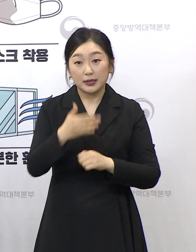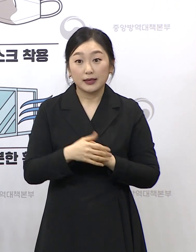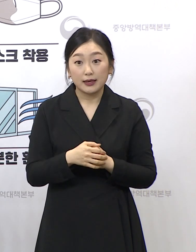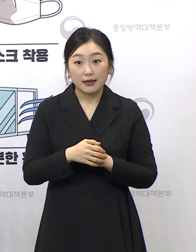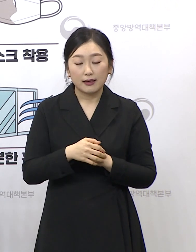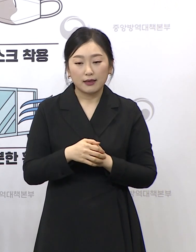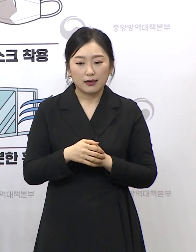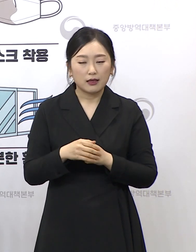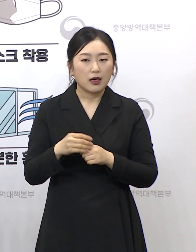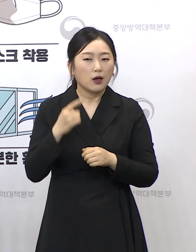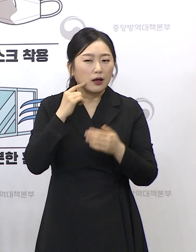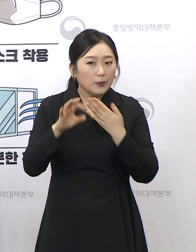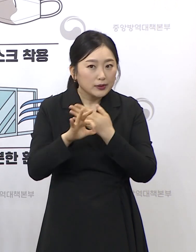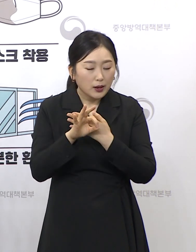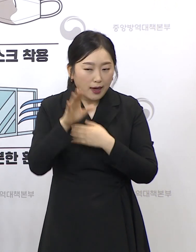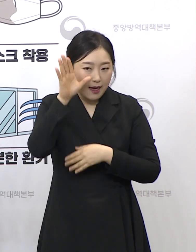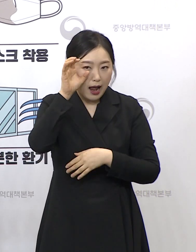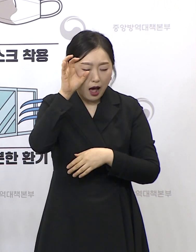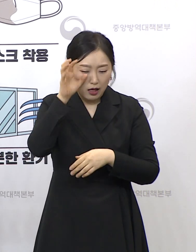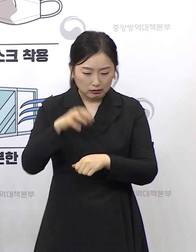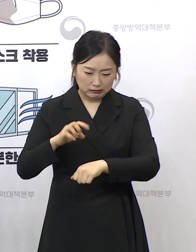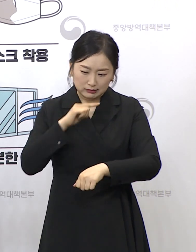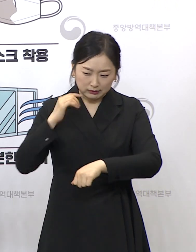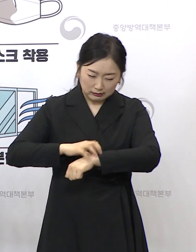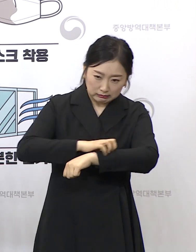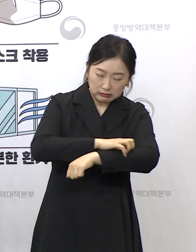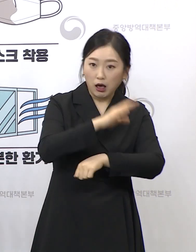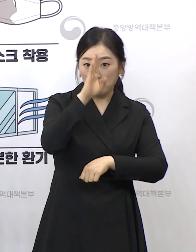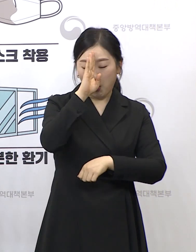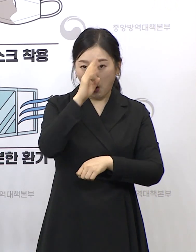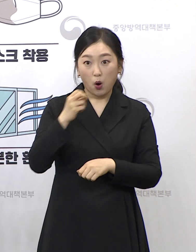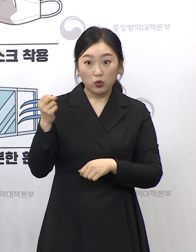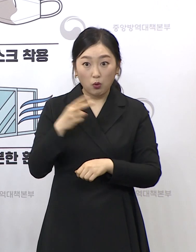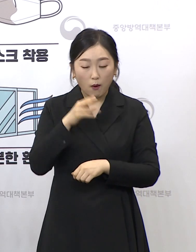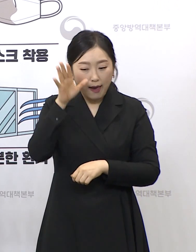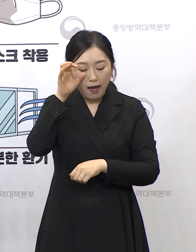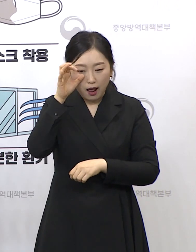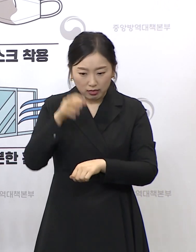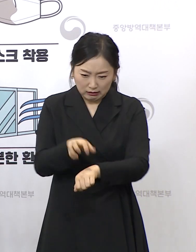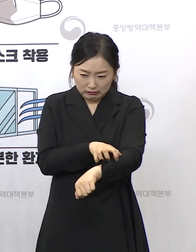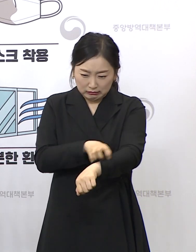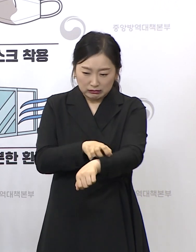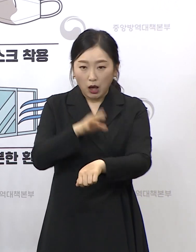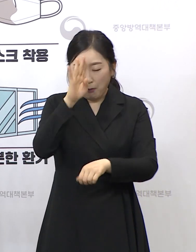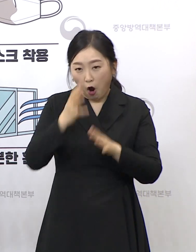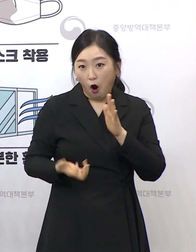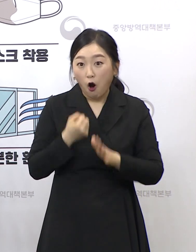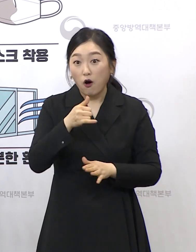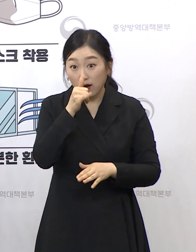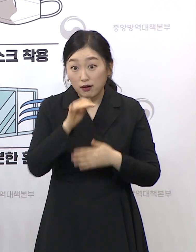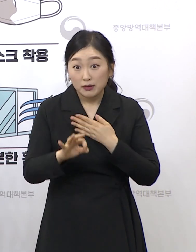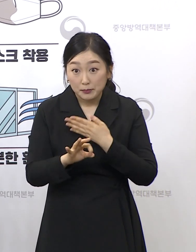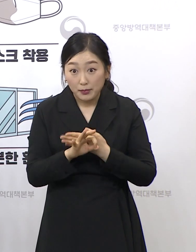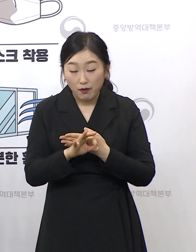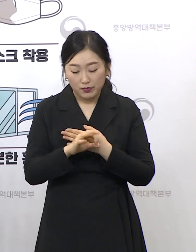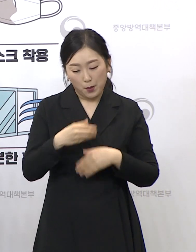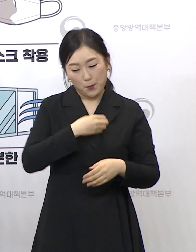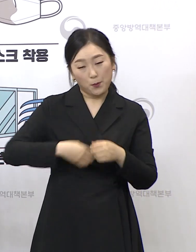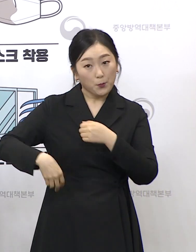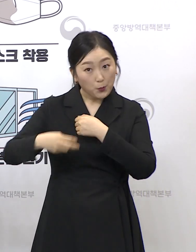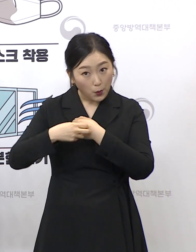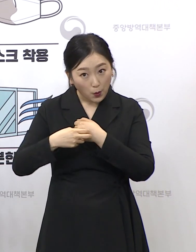계란 아나필락시스 환자 또는 중증 계란 알레르기 환자는 각 시도별로 지정된